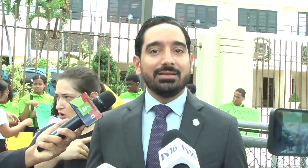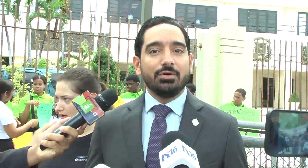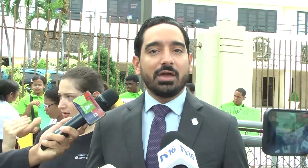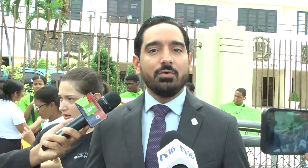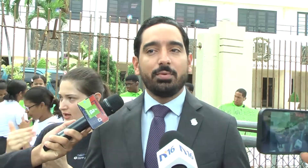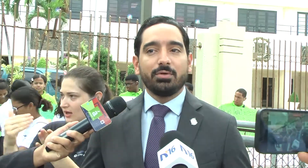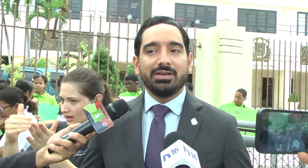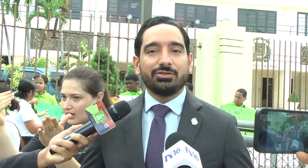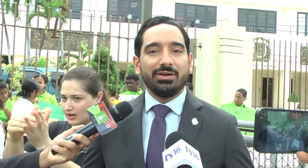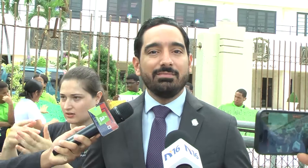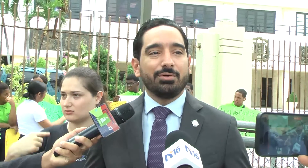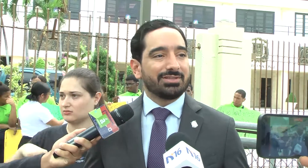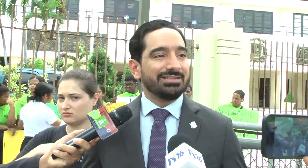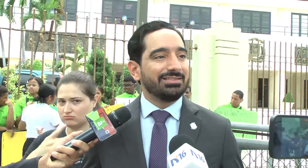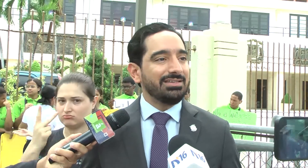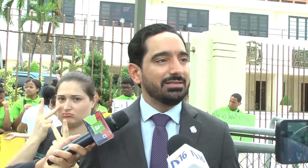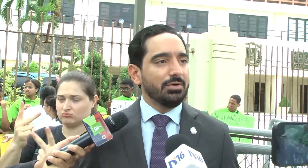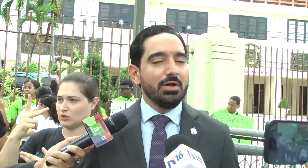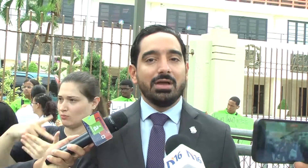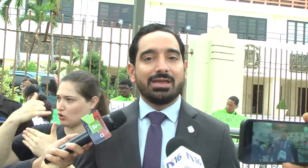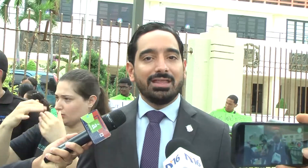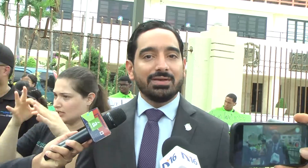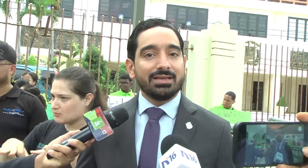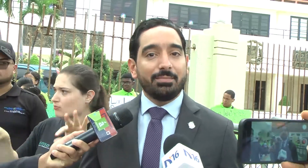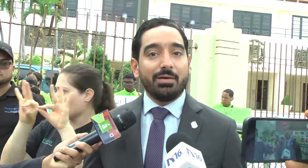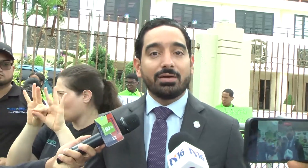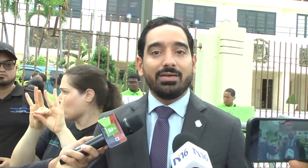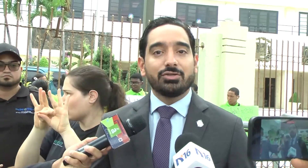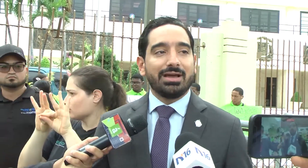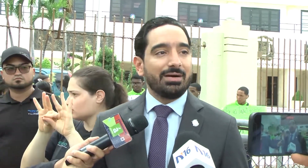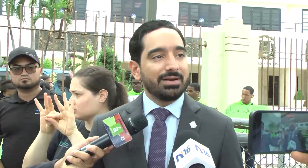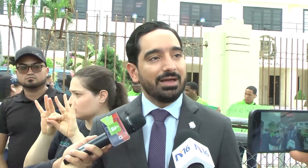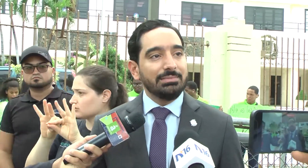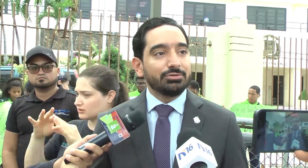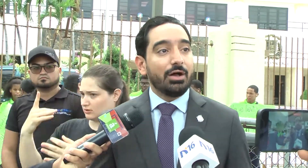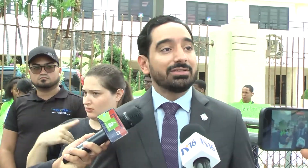Y entendemos que es un proyecto importantísimo que debe ser aprobado,